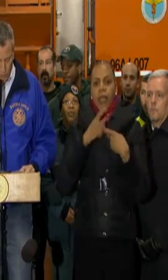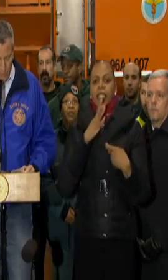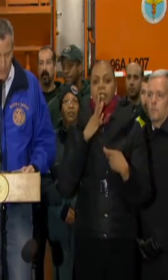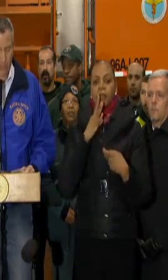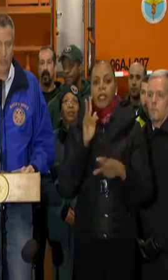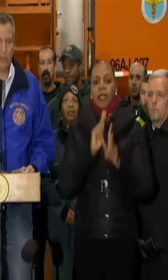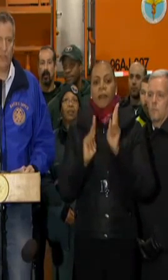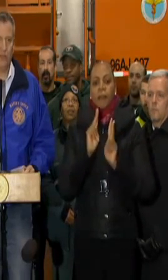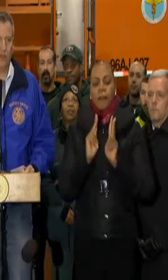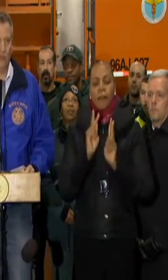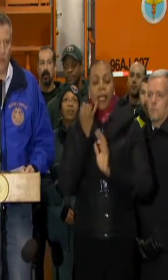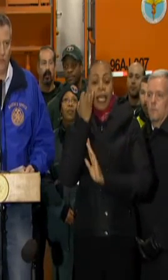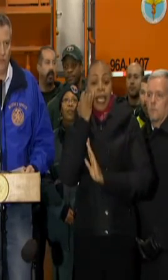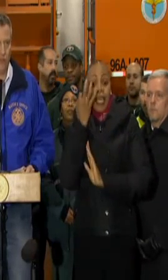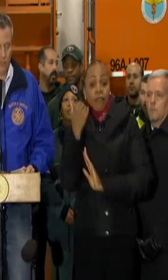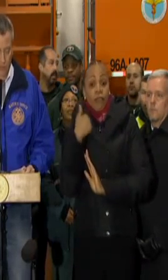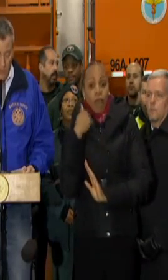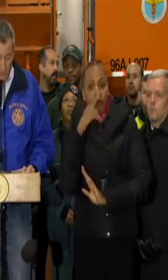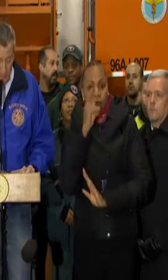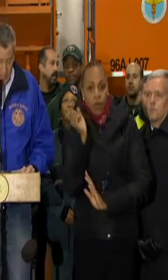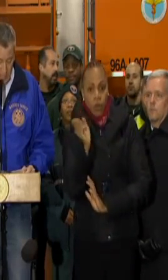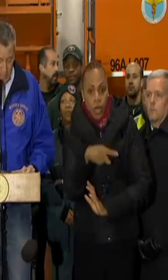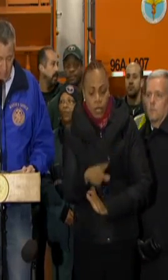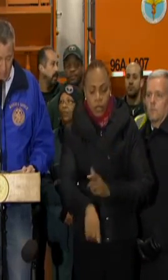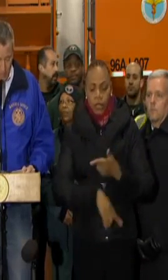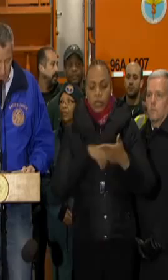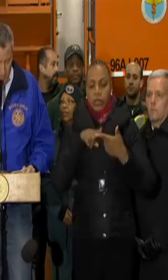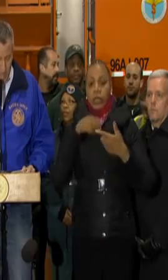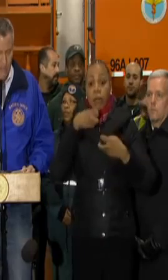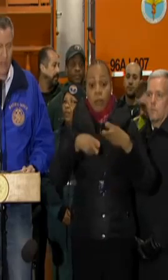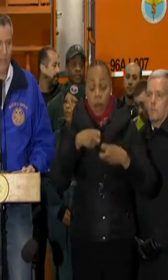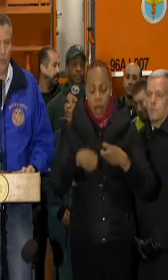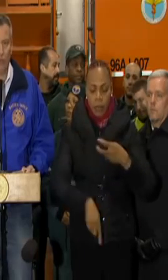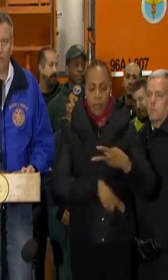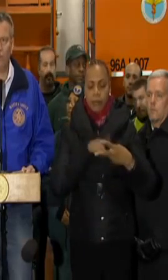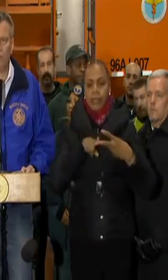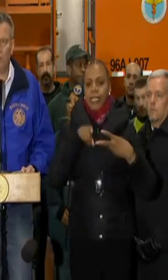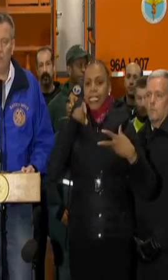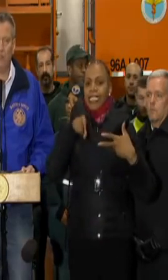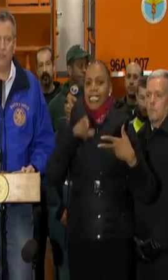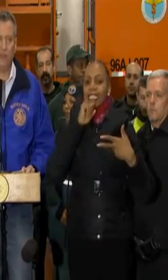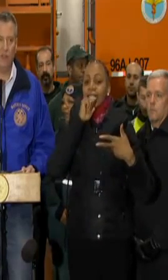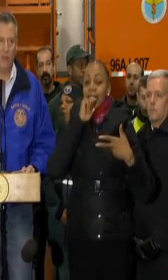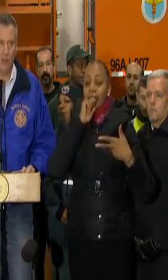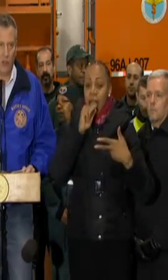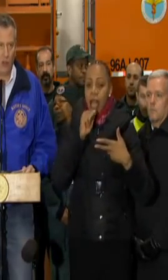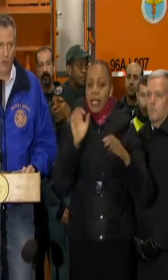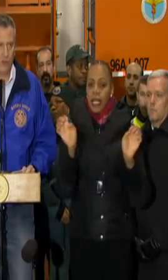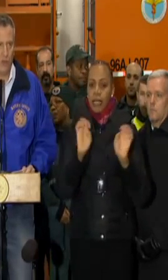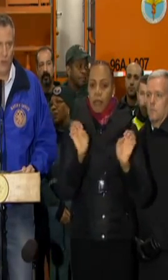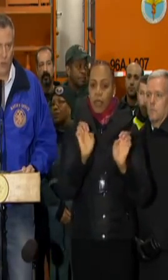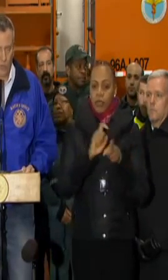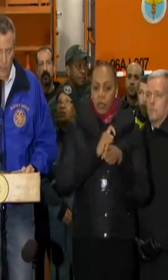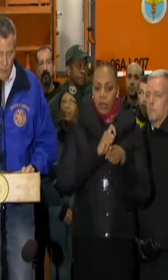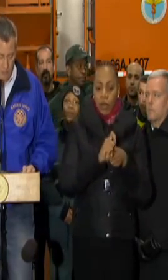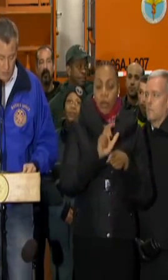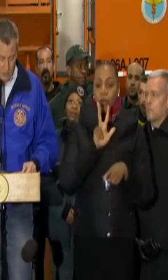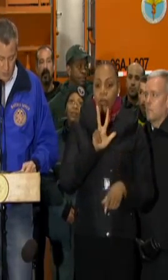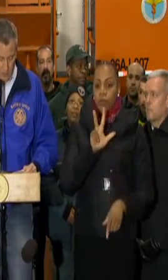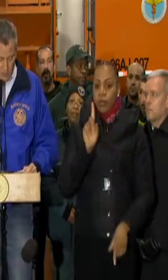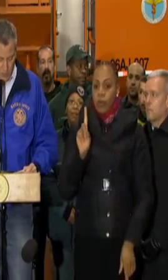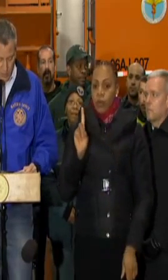If you have questions, if you have issues, if you have needs that are not emergency needs, call